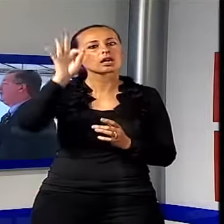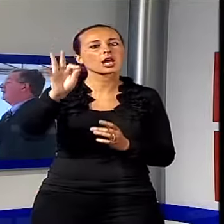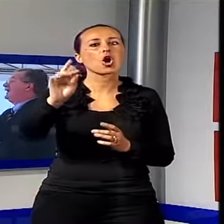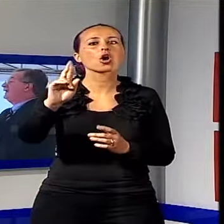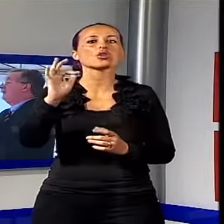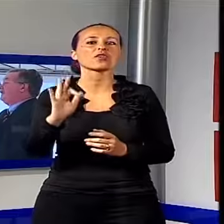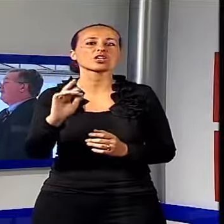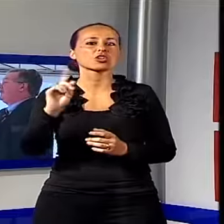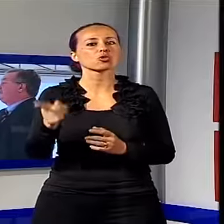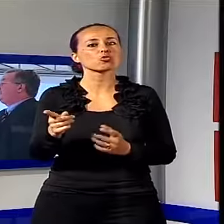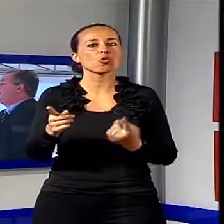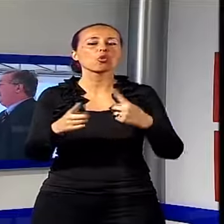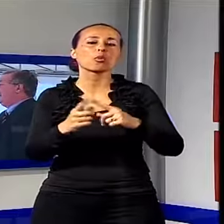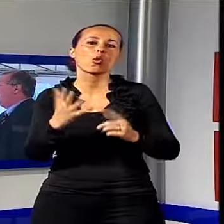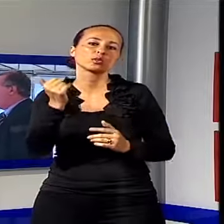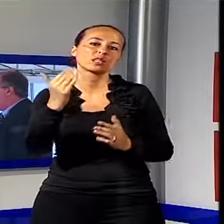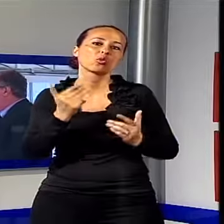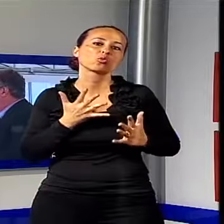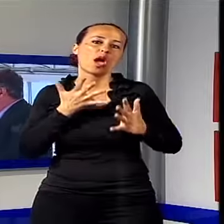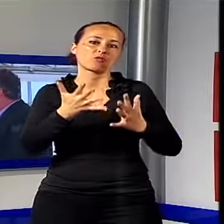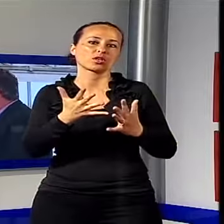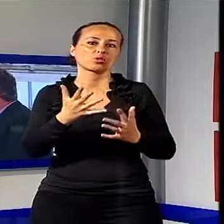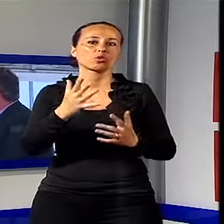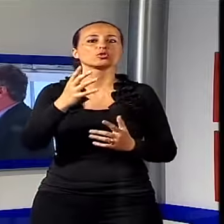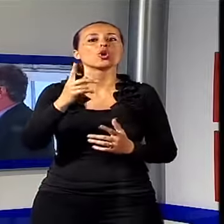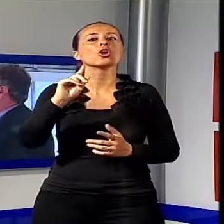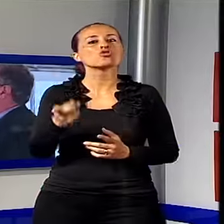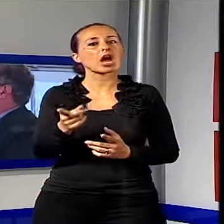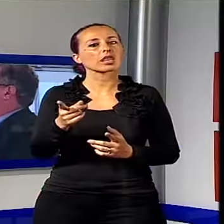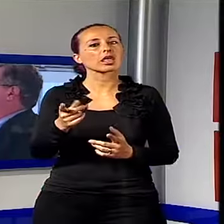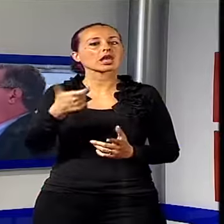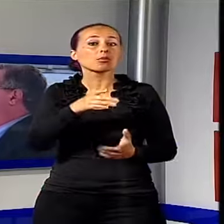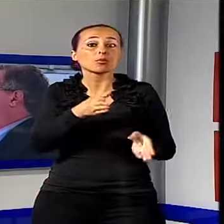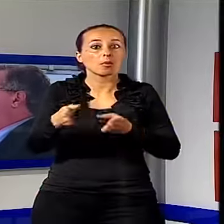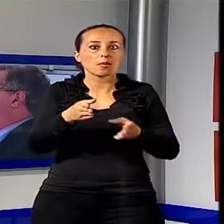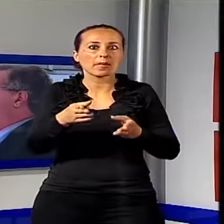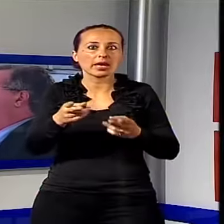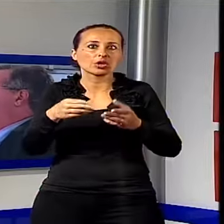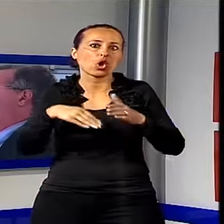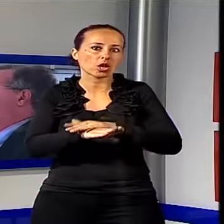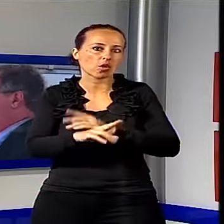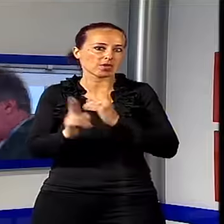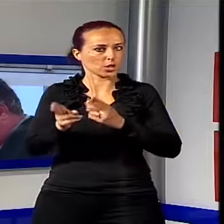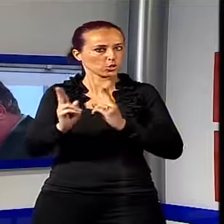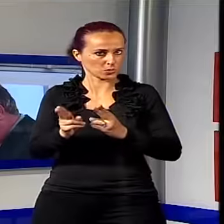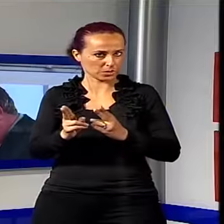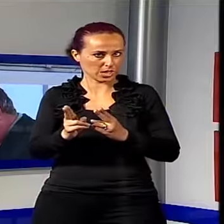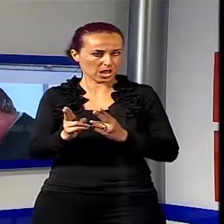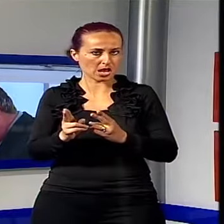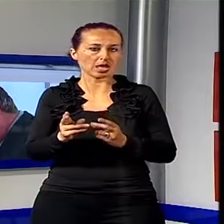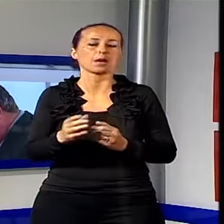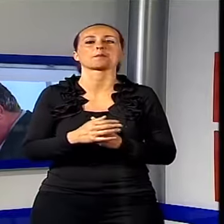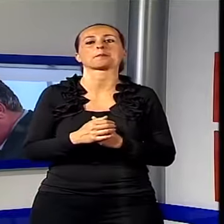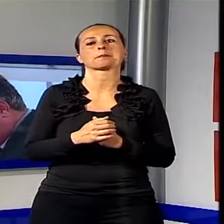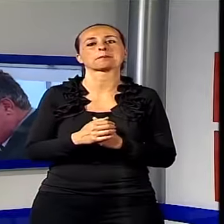un saluto affettuoso a Liglio Giannecchini, in queste ore ricoverato in ospedale, chiudendo così di fatto una querelle che gli ha visti